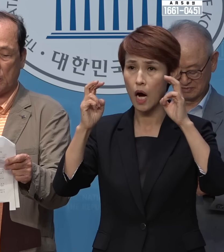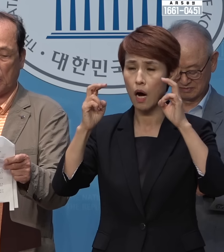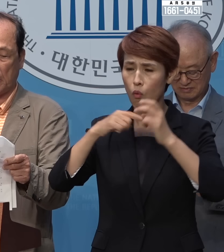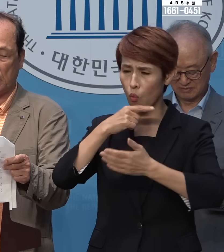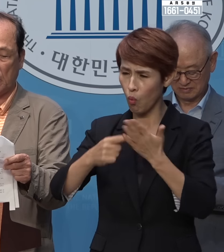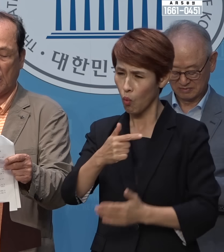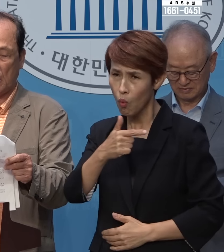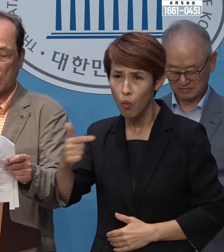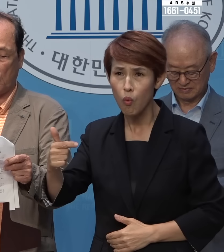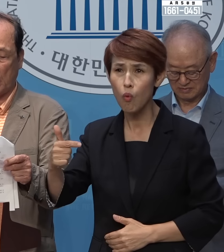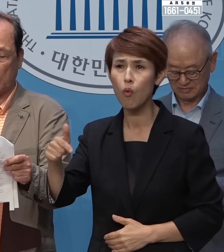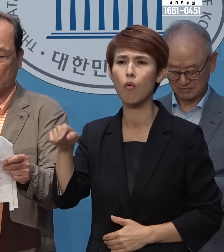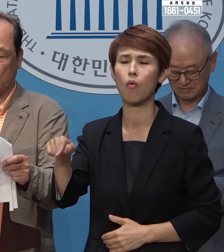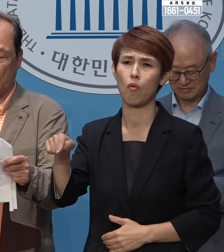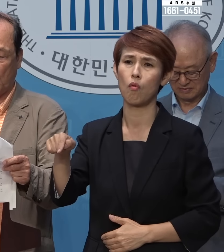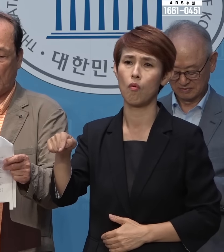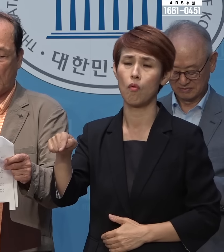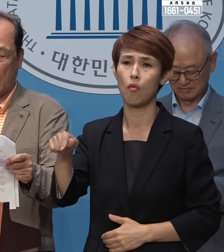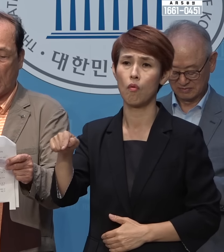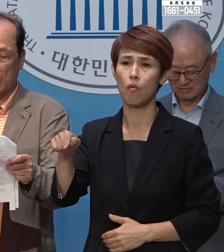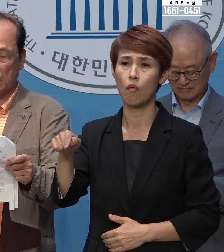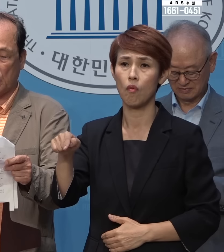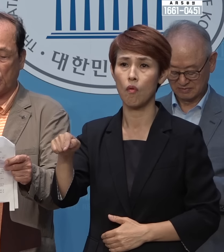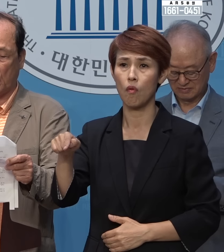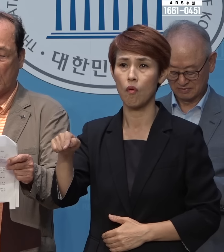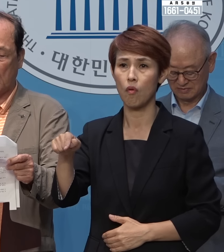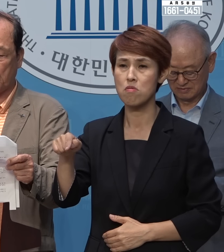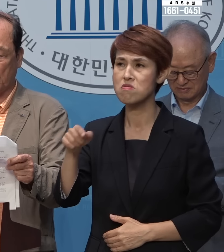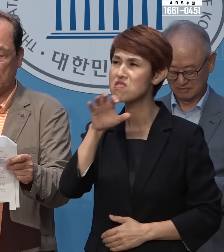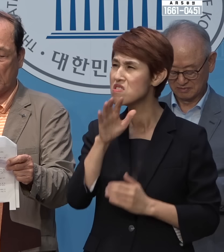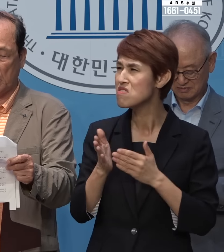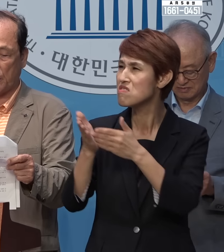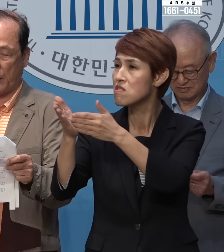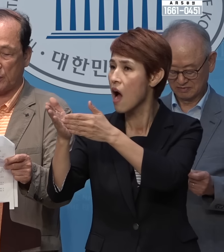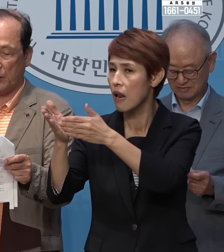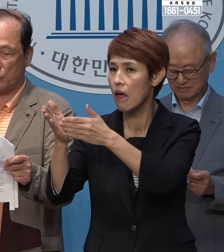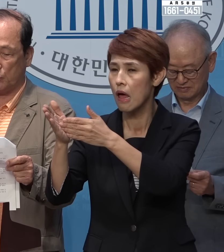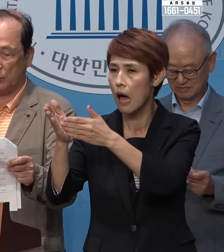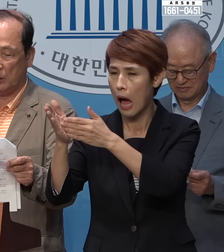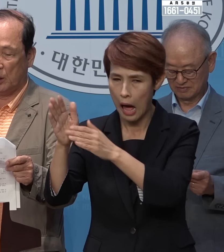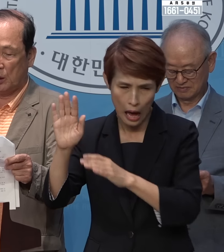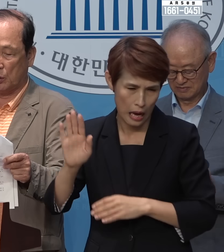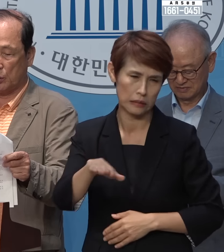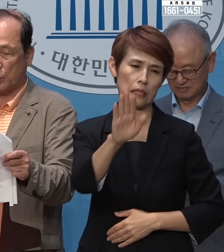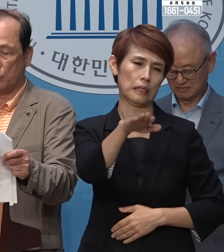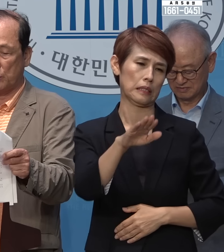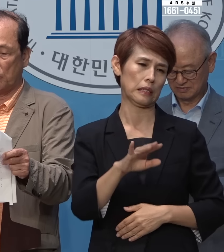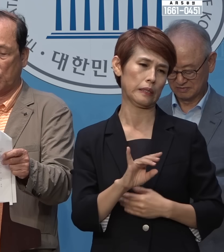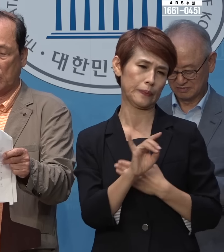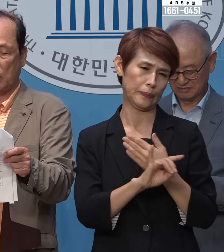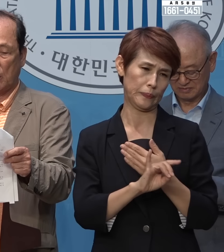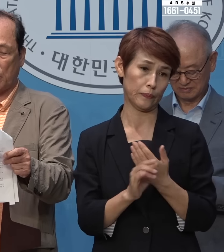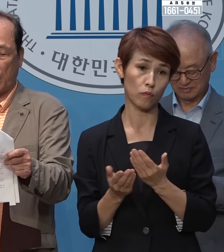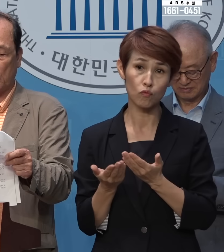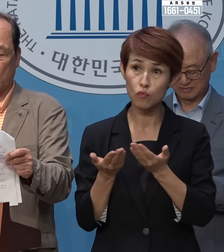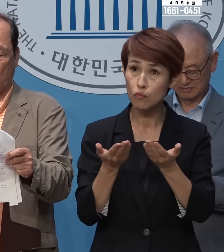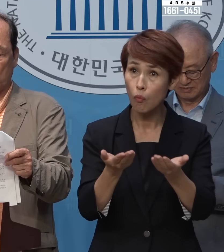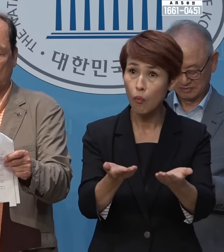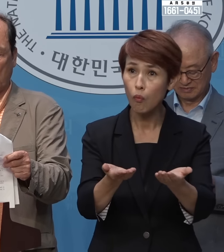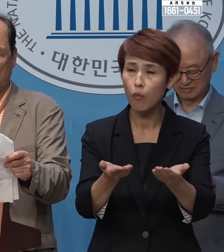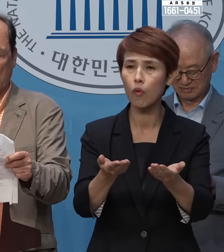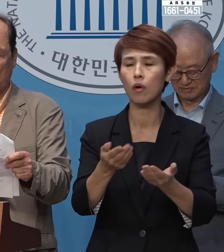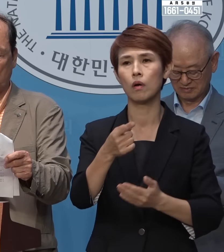심각하게 침해받는 상황에서도 항의는커녕 변명을 대신해주는 어처구니없는